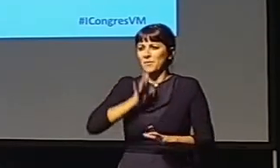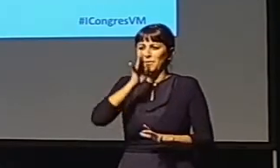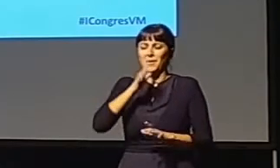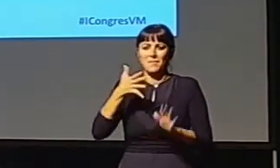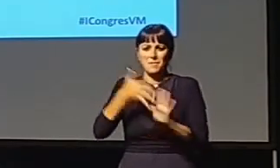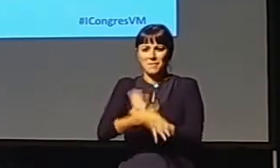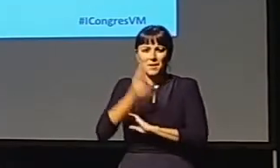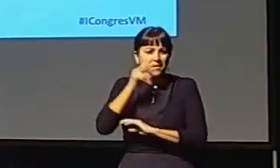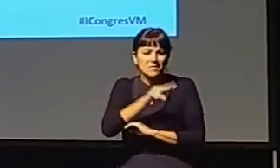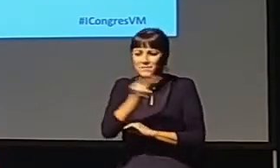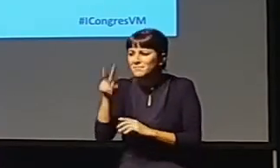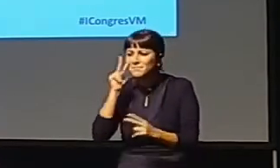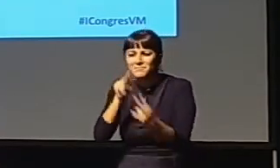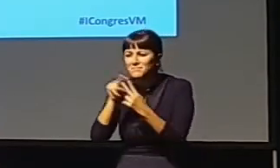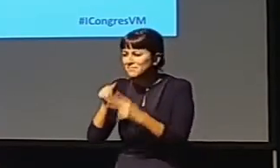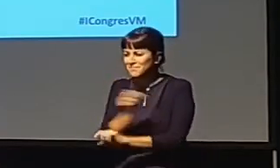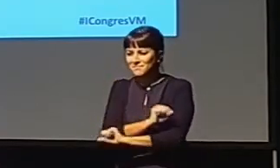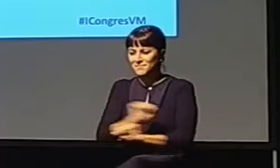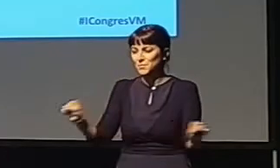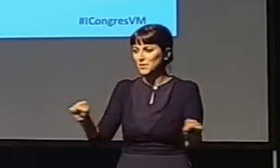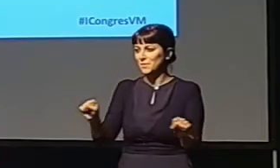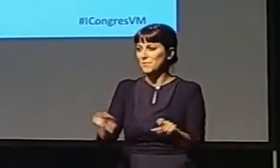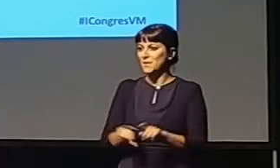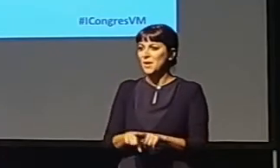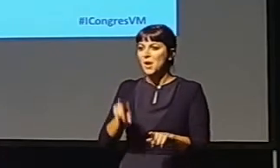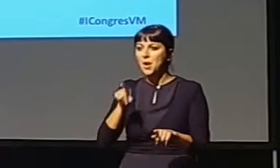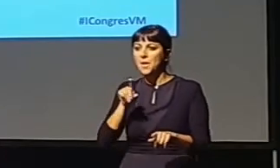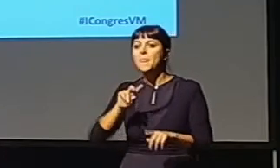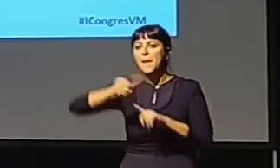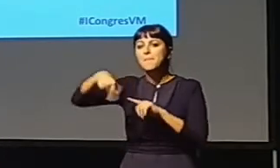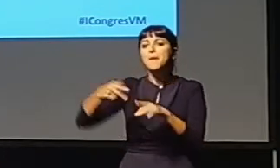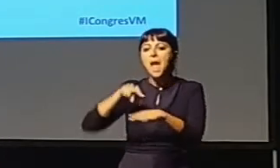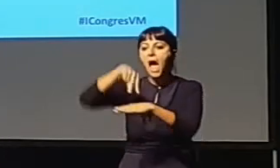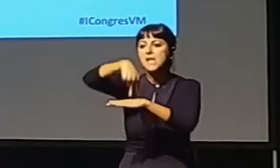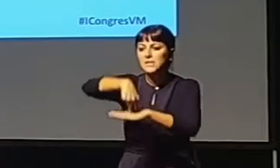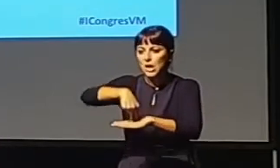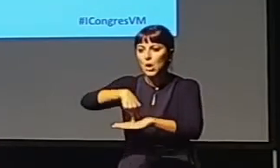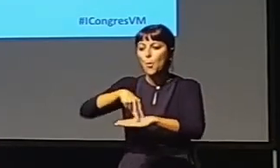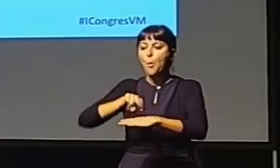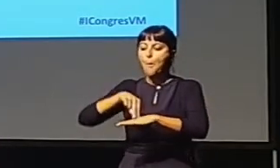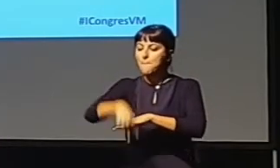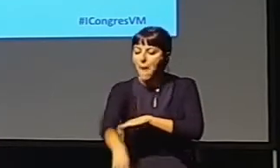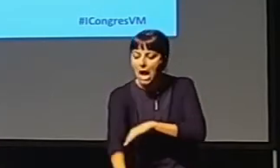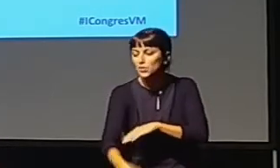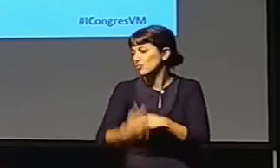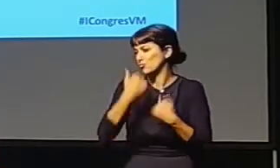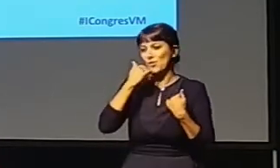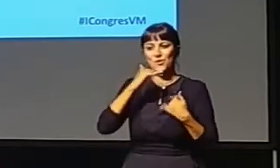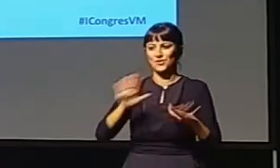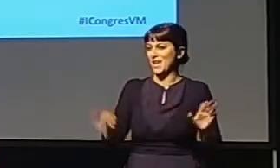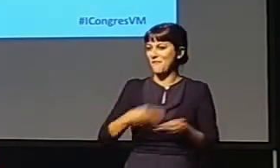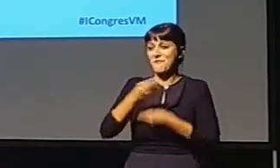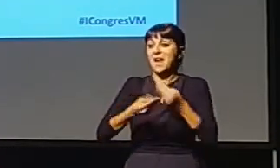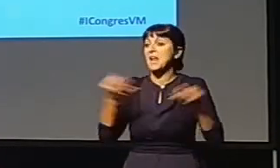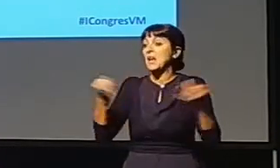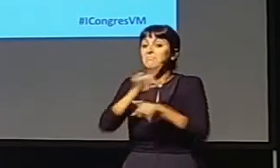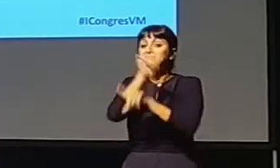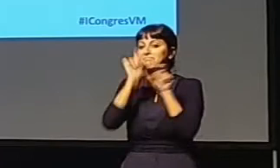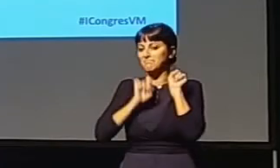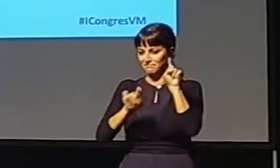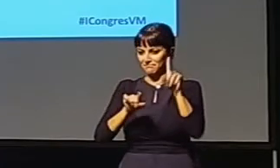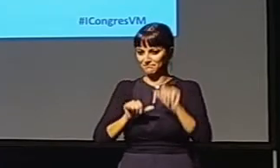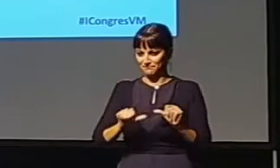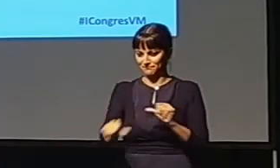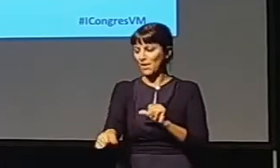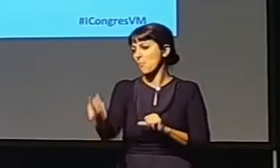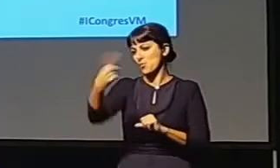veig. Vull dir que us tinc d'esquenes, llavors potser després m'aixeco, em baixo, no sé què faré. Vale? Vull dir que les